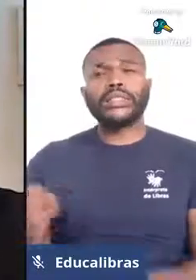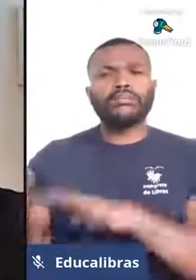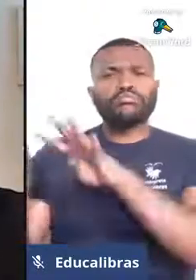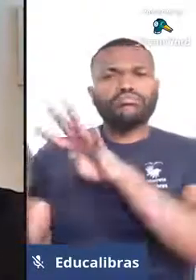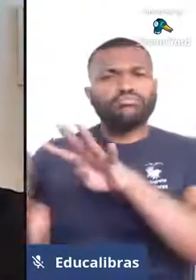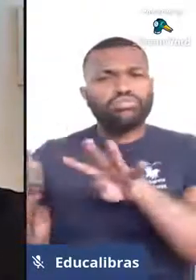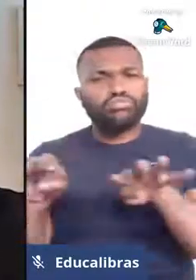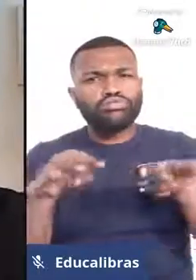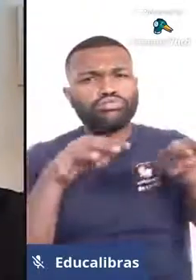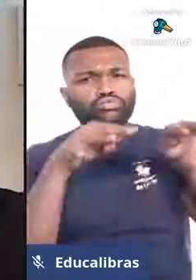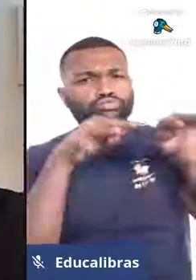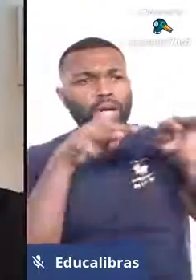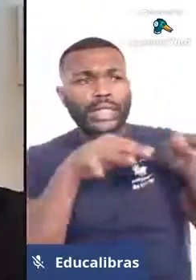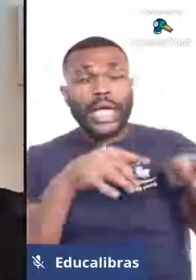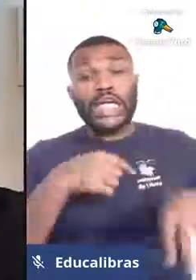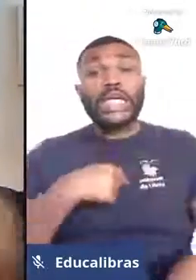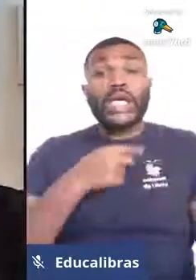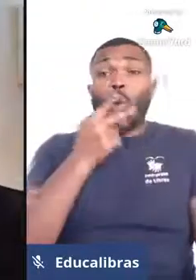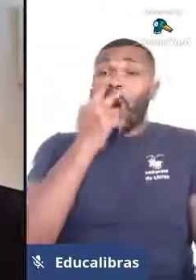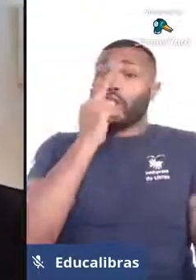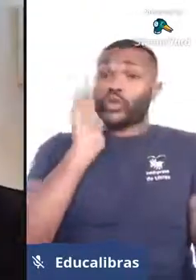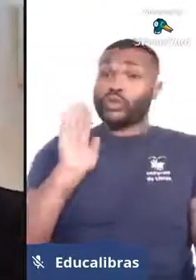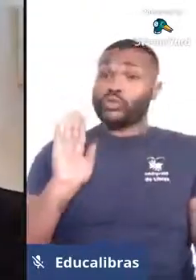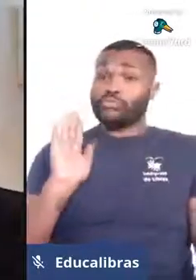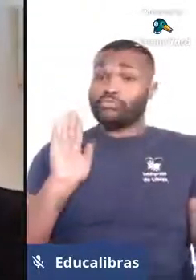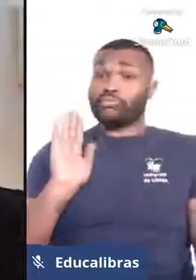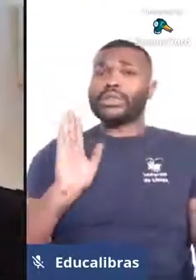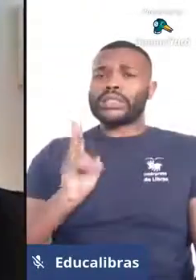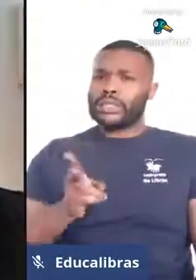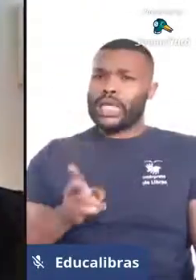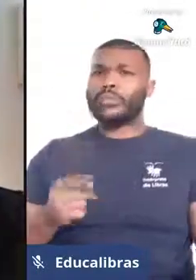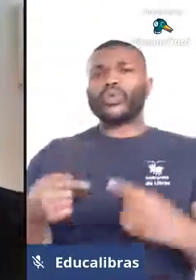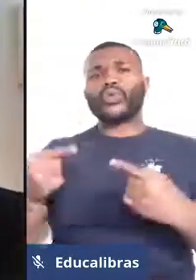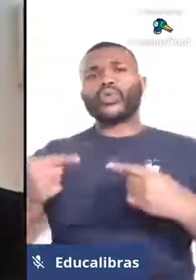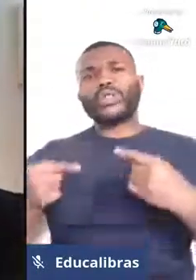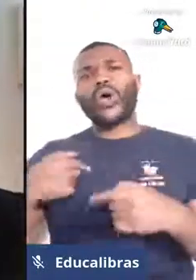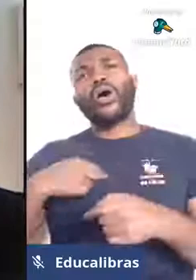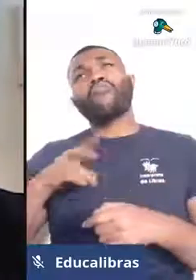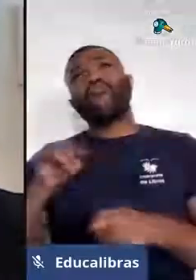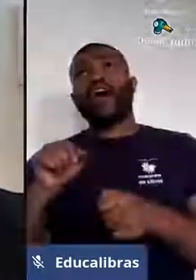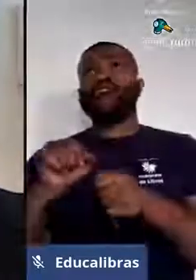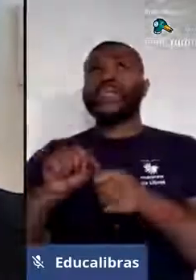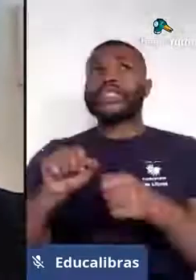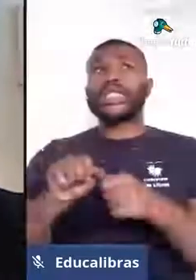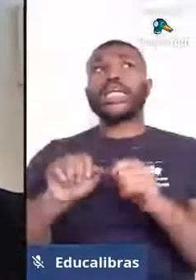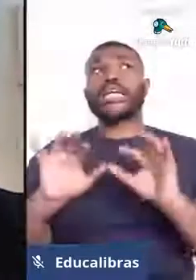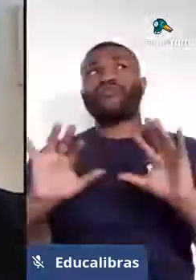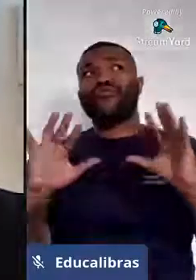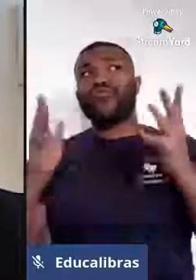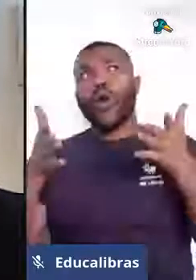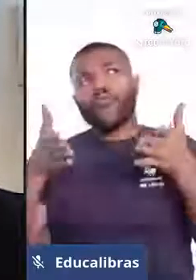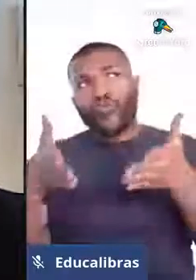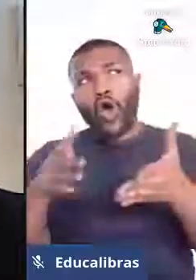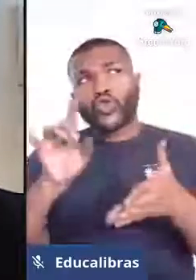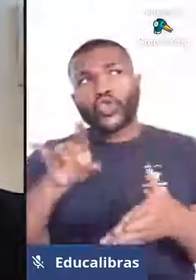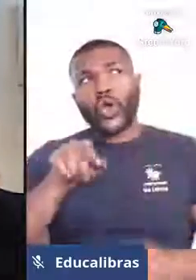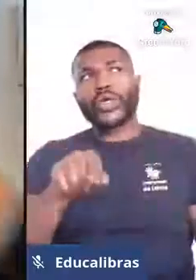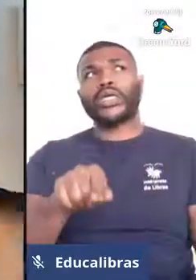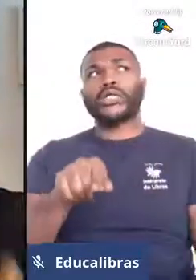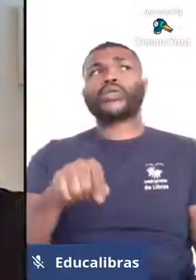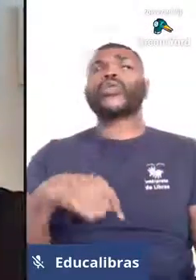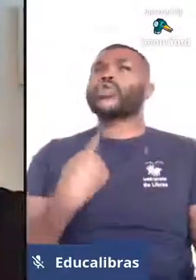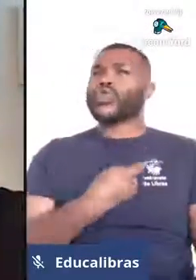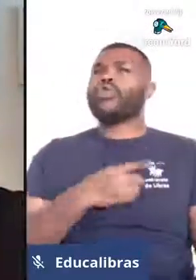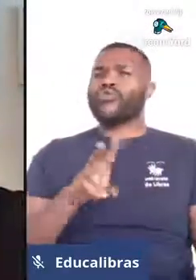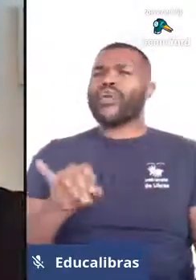para acho eu, né? Foi sempre essa discussão. Vamos ou não fazer um festival específico? E daí nós resolvemos fazer, porque falou,